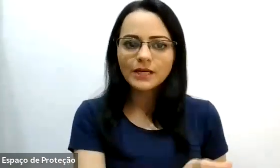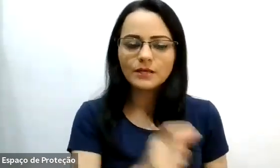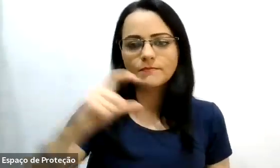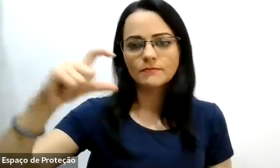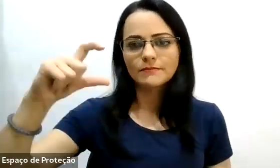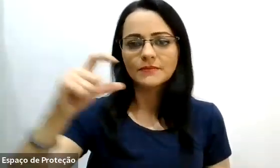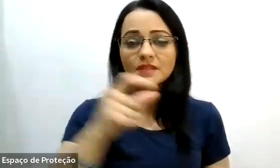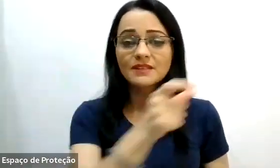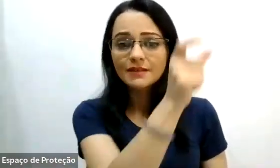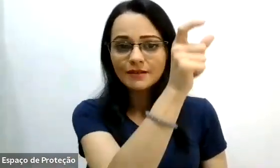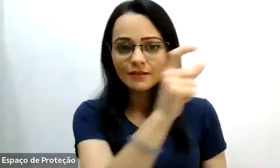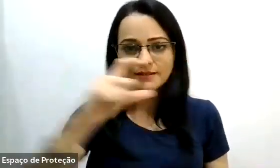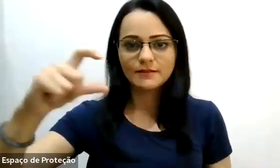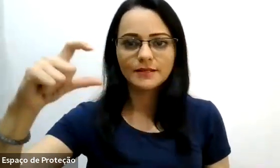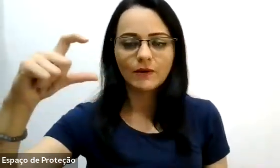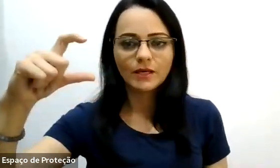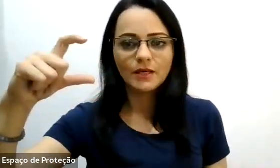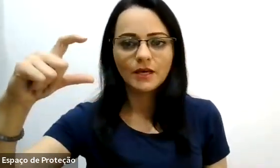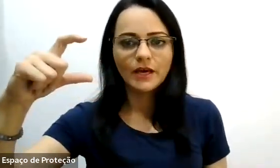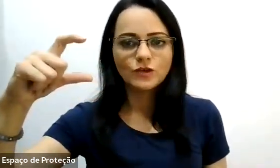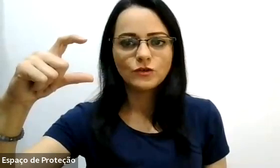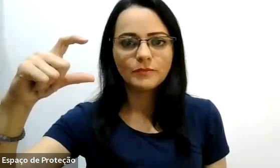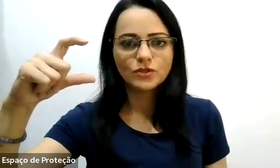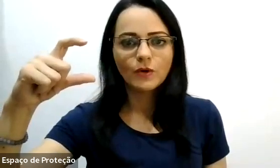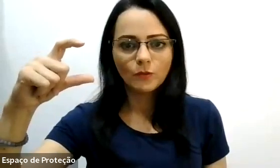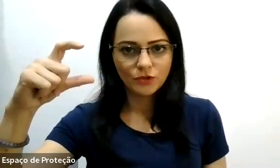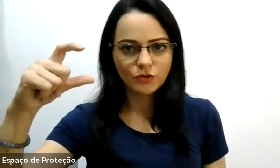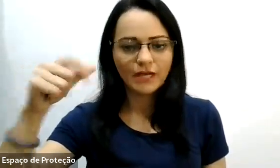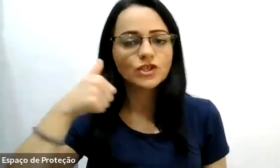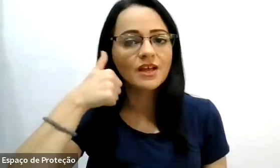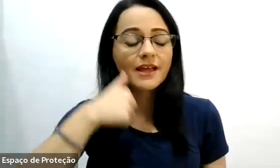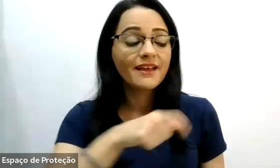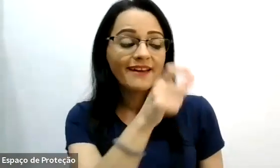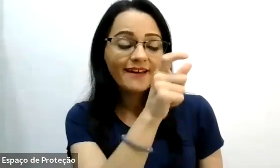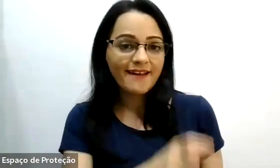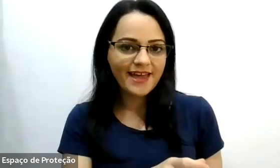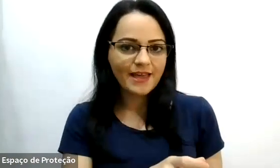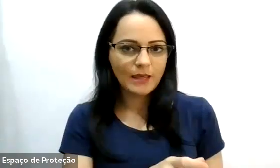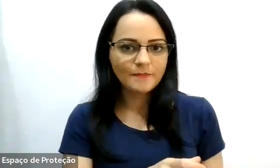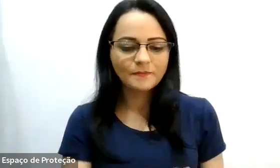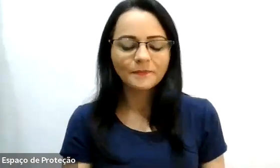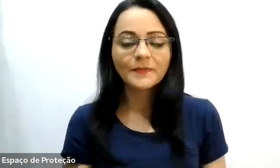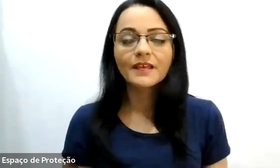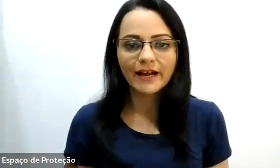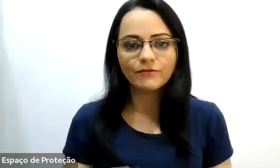aqui. Esse sinal aqui é de pessoa ou personagem. Ela,